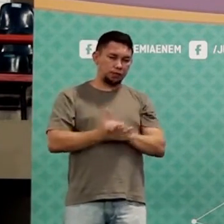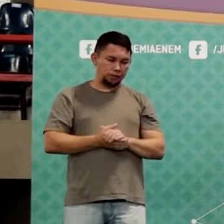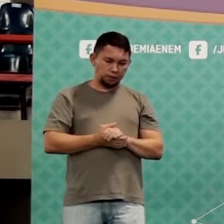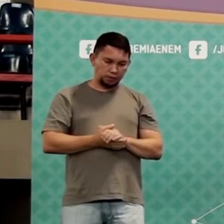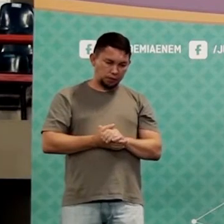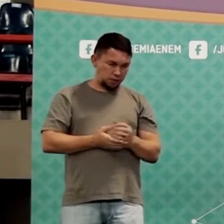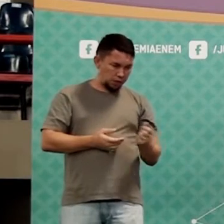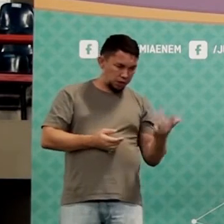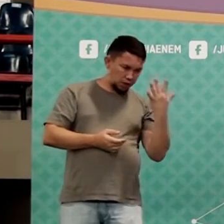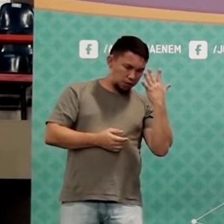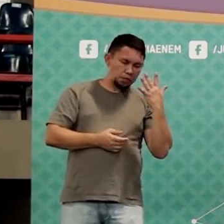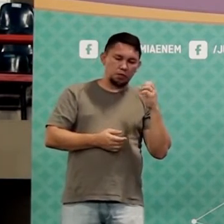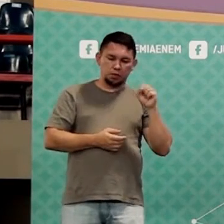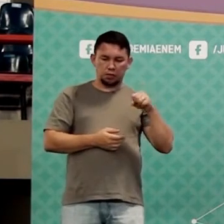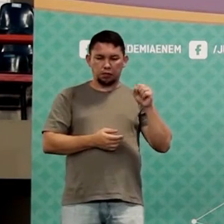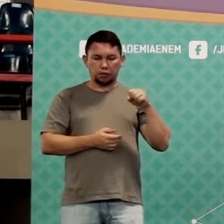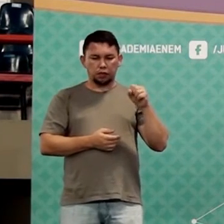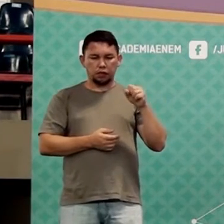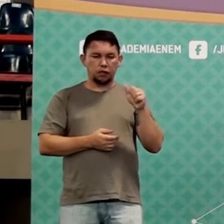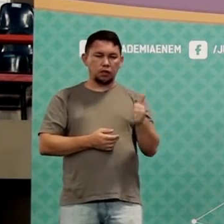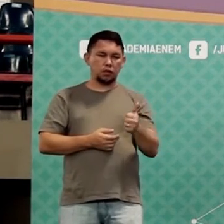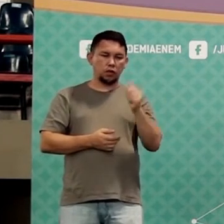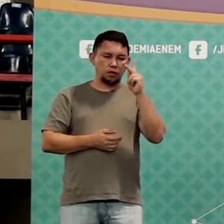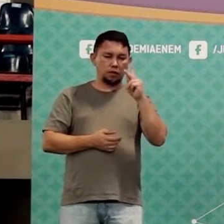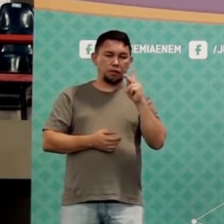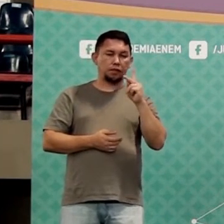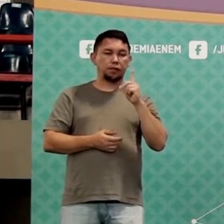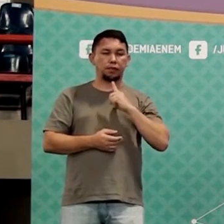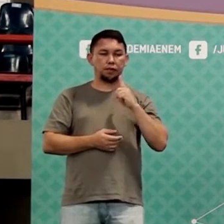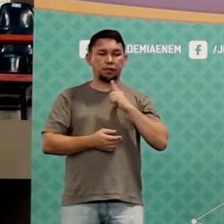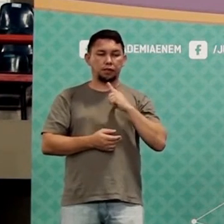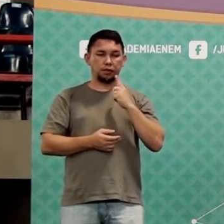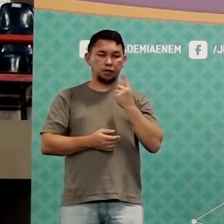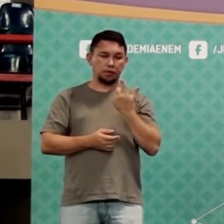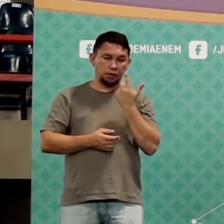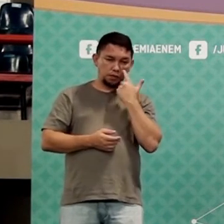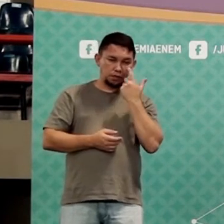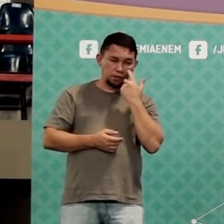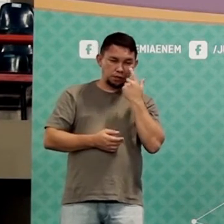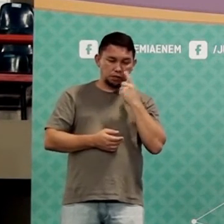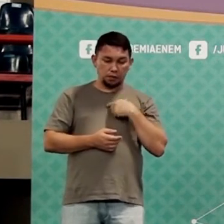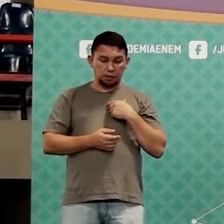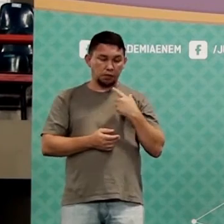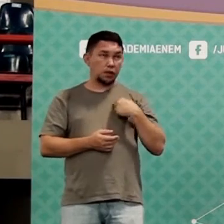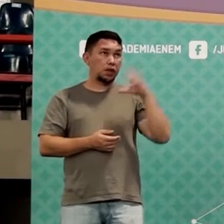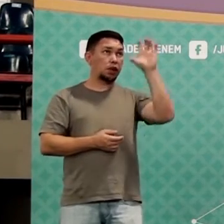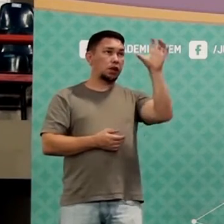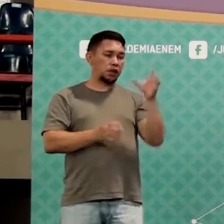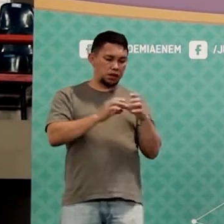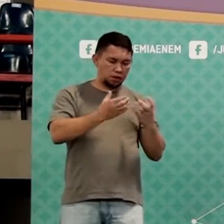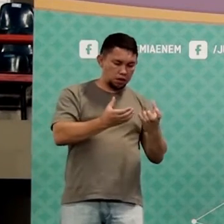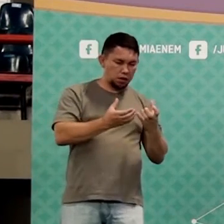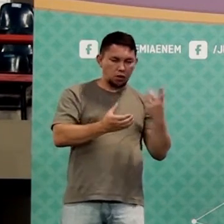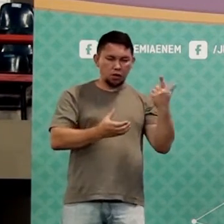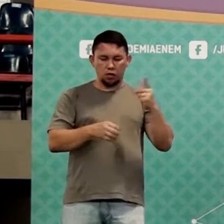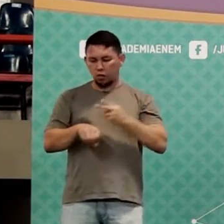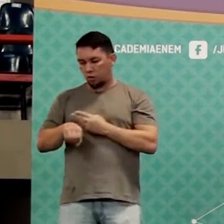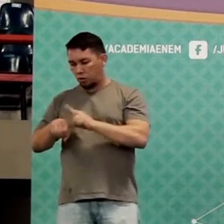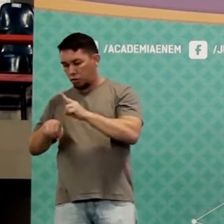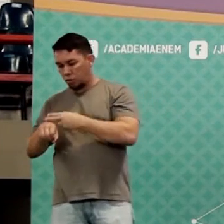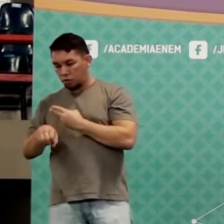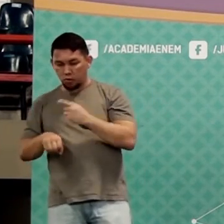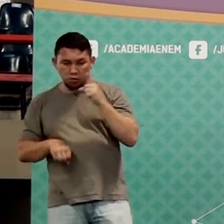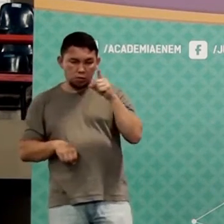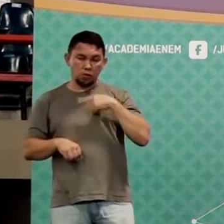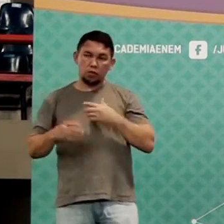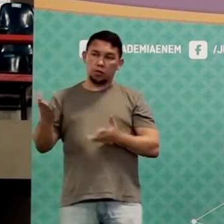caro? Sai. Beleza? Quem tem cacau, não tem chocolate, né? Quantas vezes, quando você foi